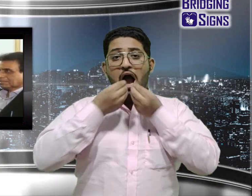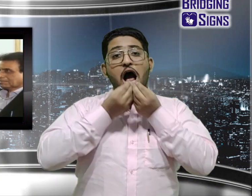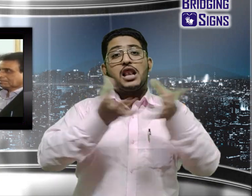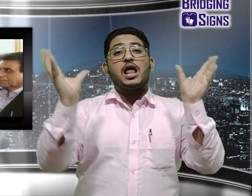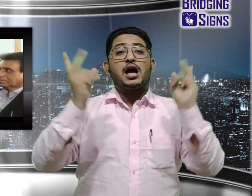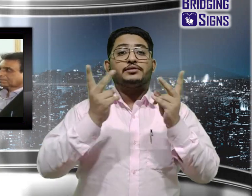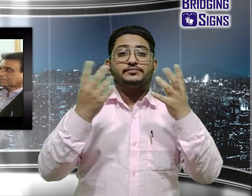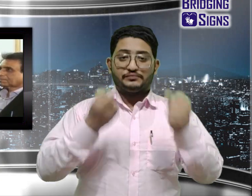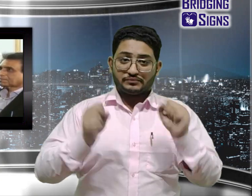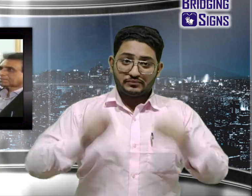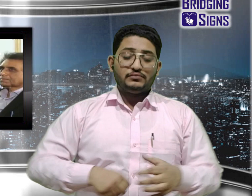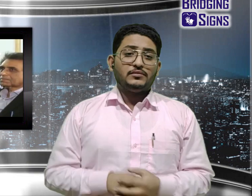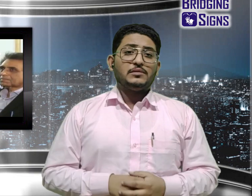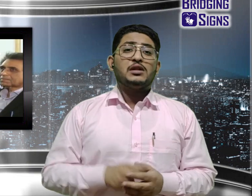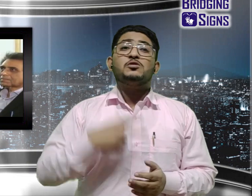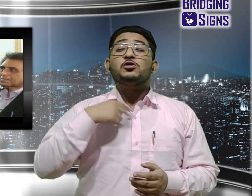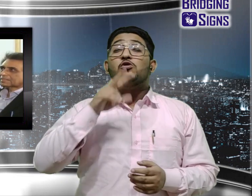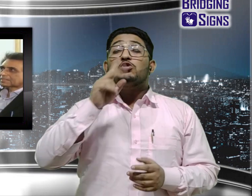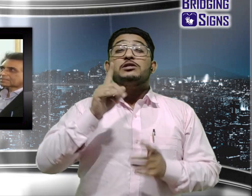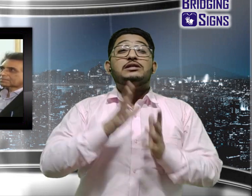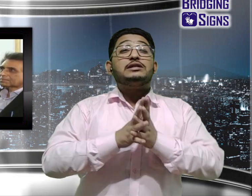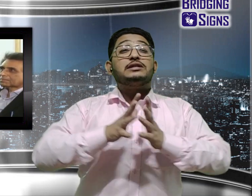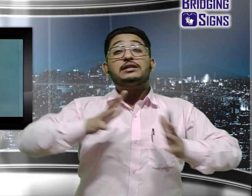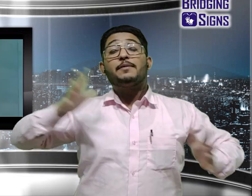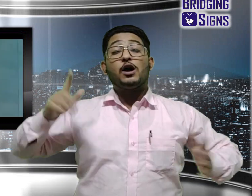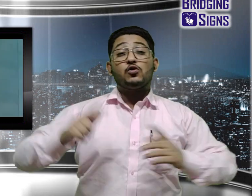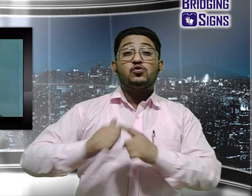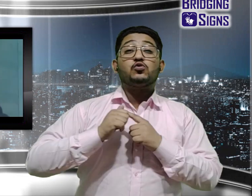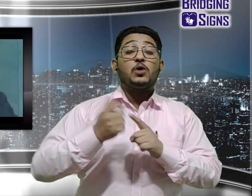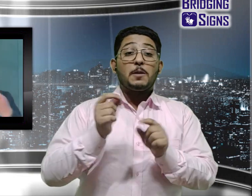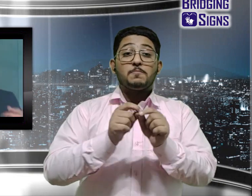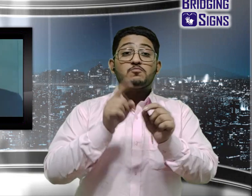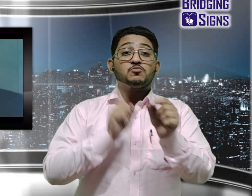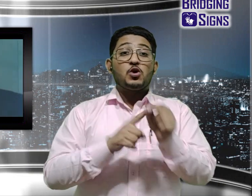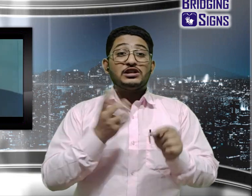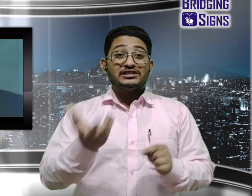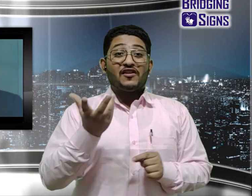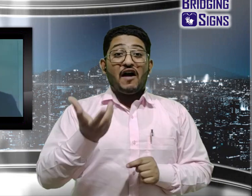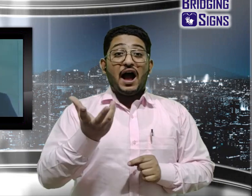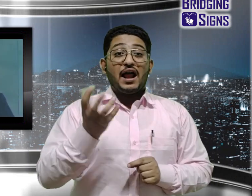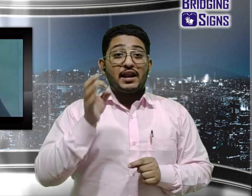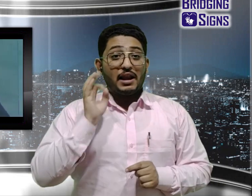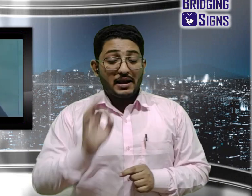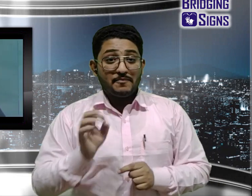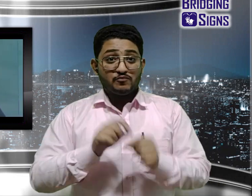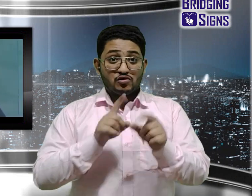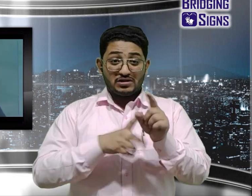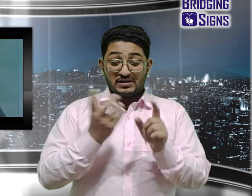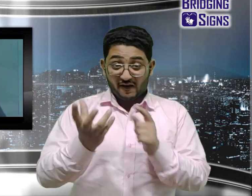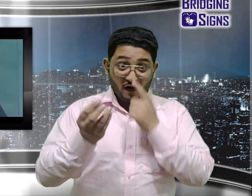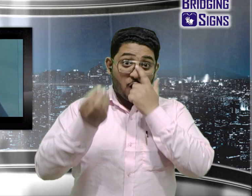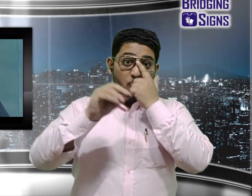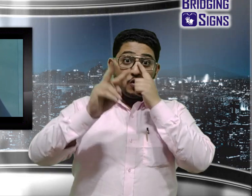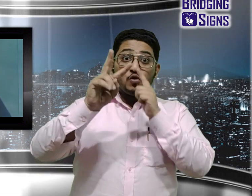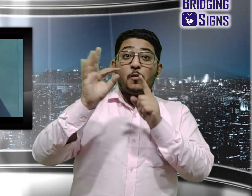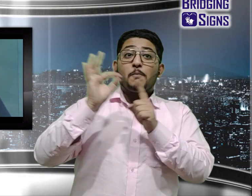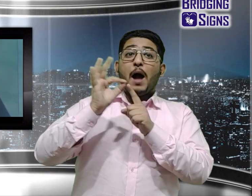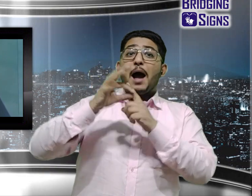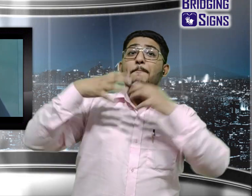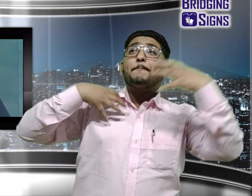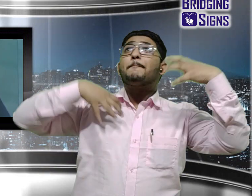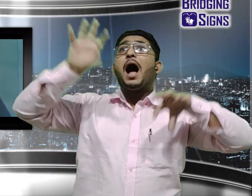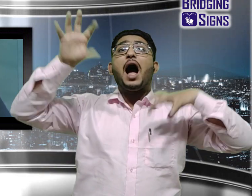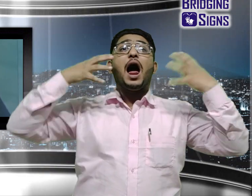होने जा रहा है। हमारा सबसे बड़ा सरमाया हमारे नौजवान और उसके साथ साथ हमारे बैरून मुल्क जो पाकिस्तानी